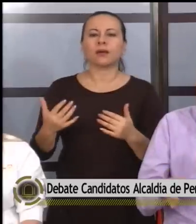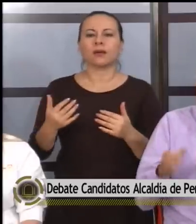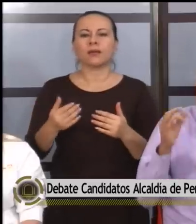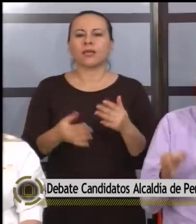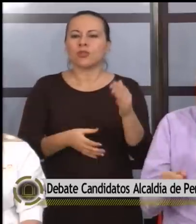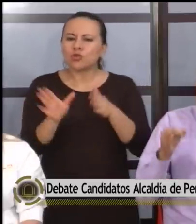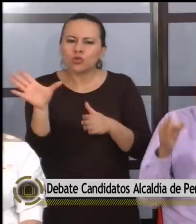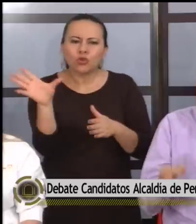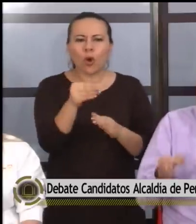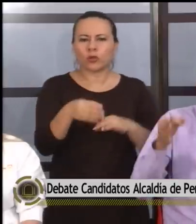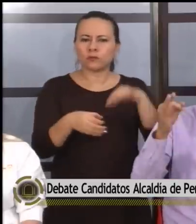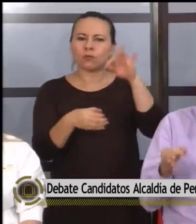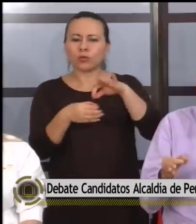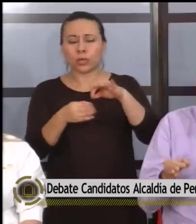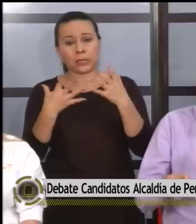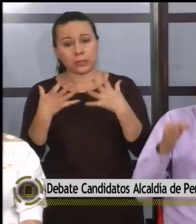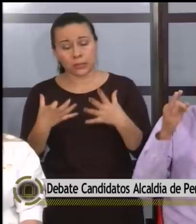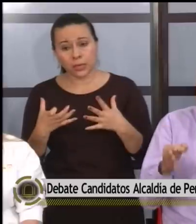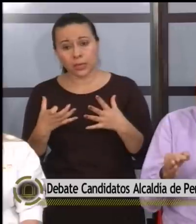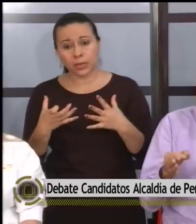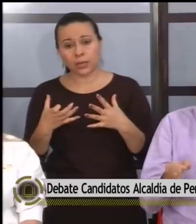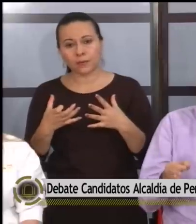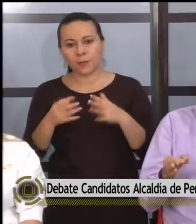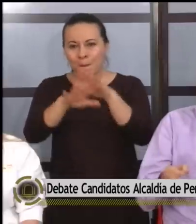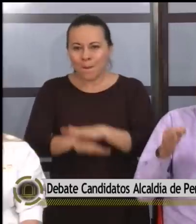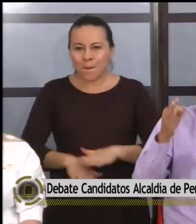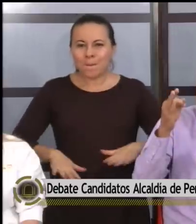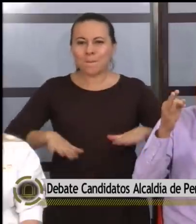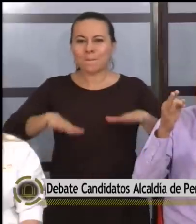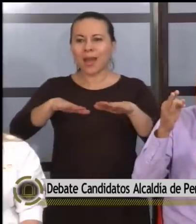urna digan si quiere o no un gran parque